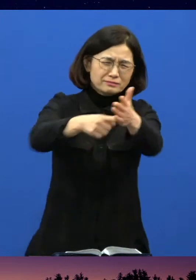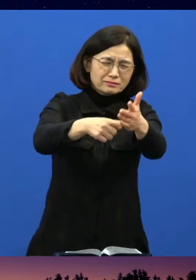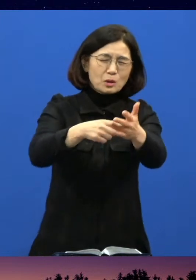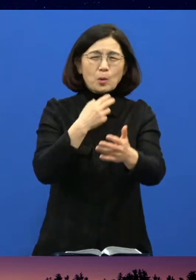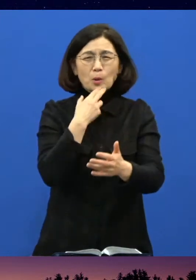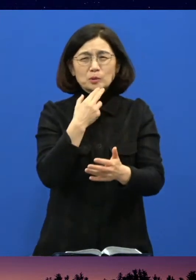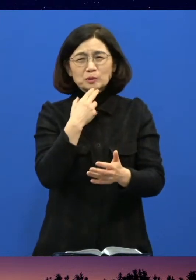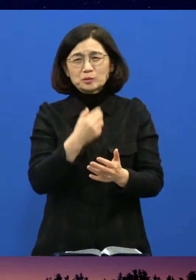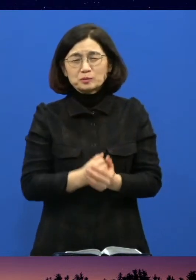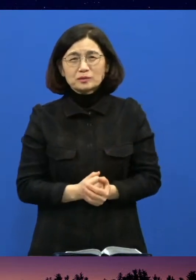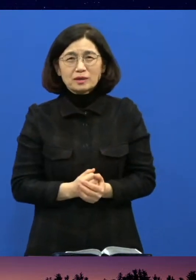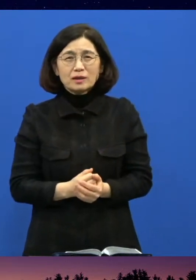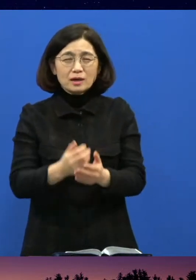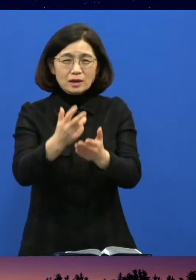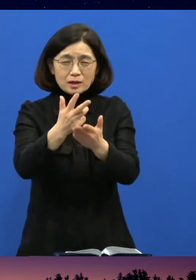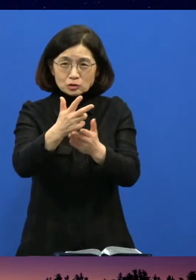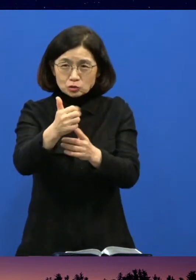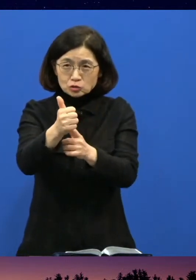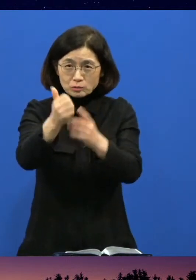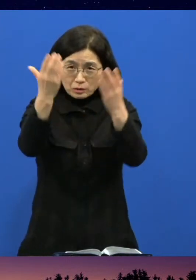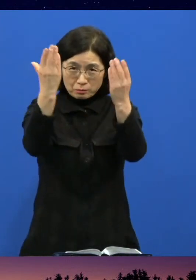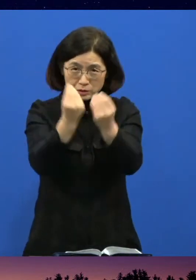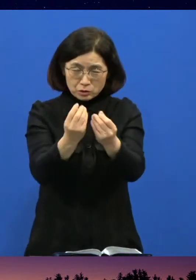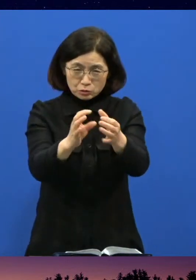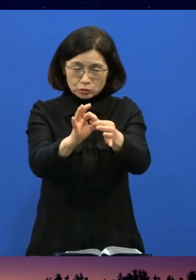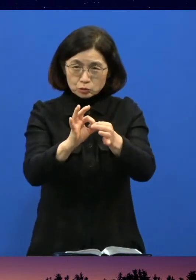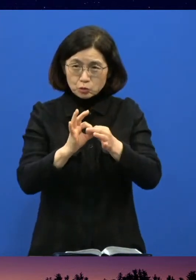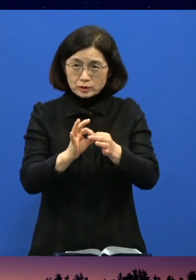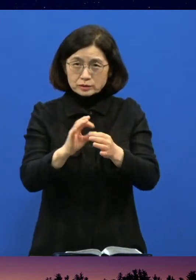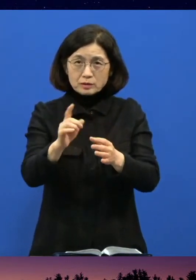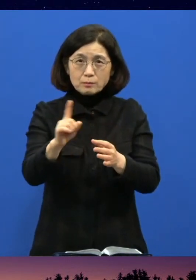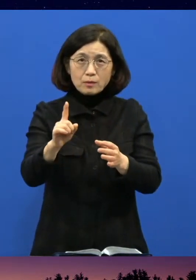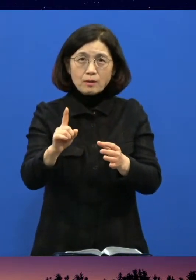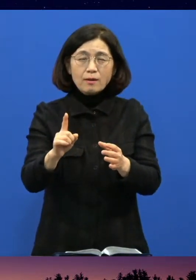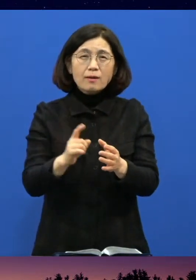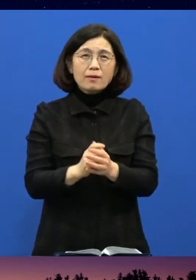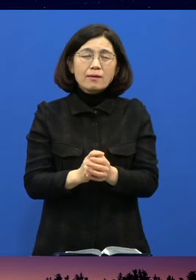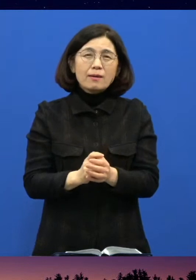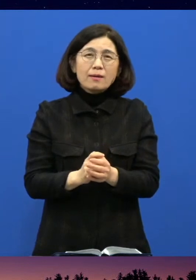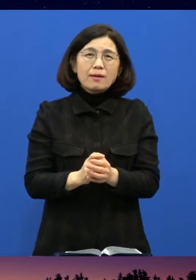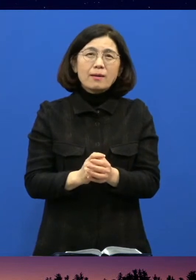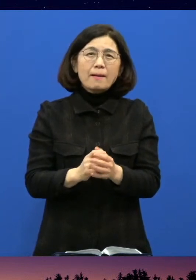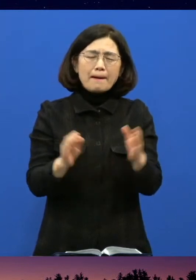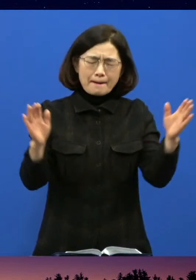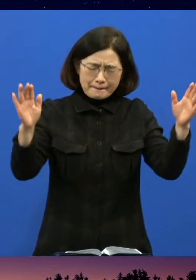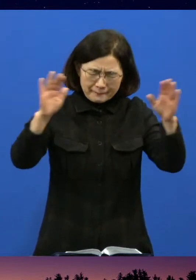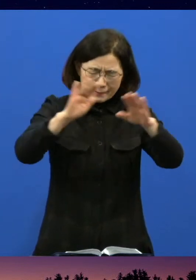주님은 이 비유에서 무엇을 칭찬하고 있습니까? 하물며 밤낮 부르짖는 택하신 자들.